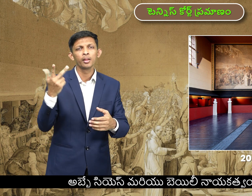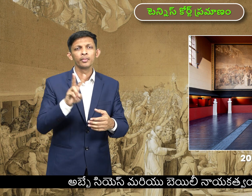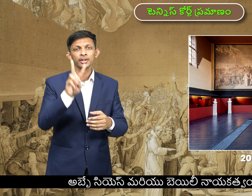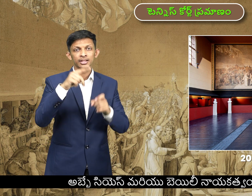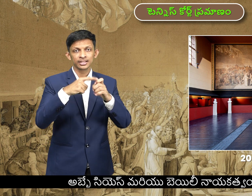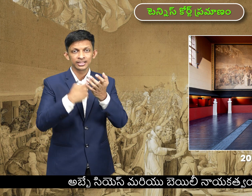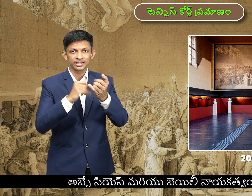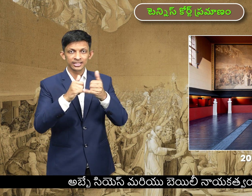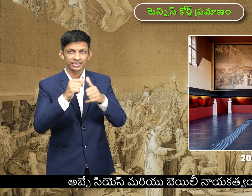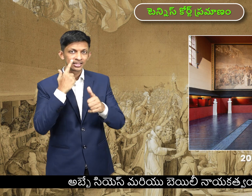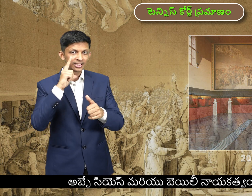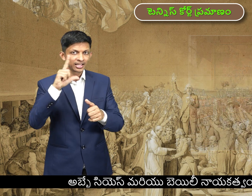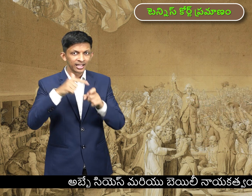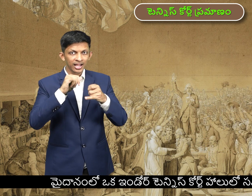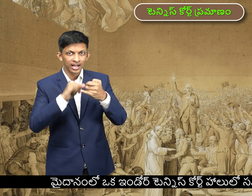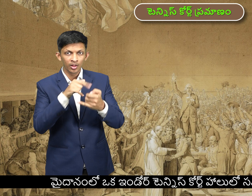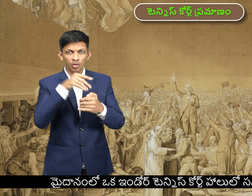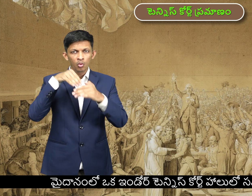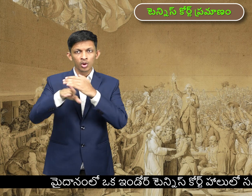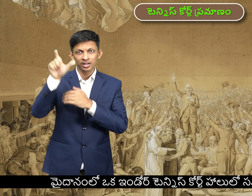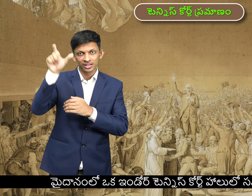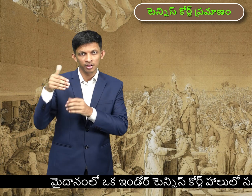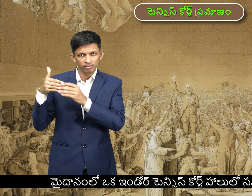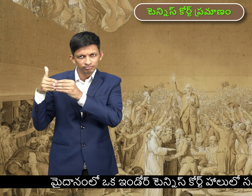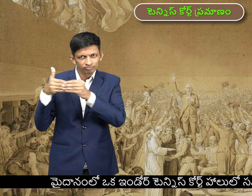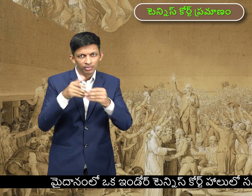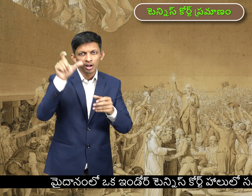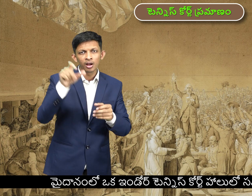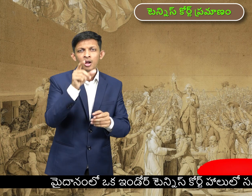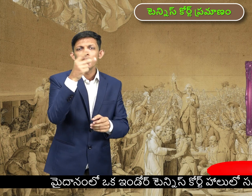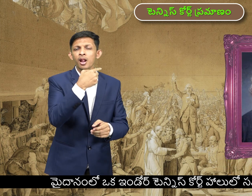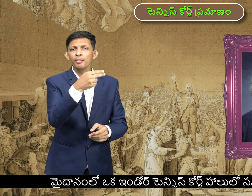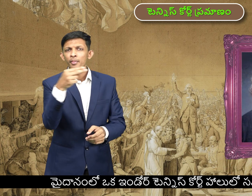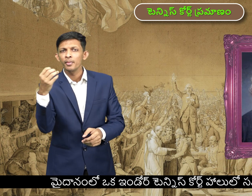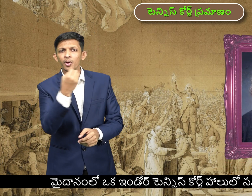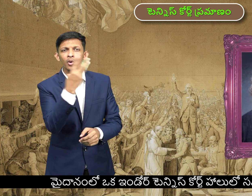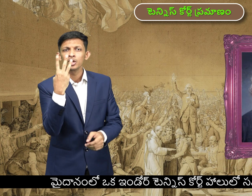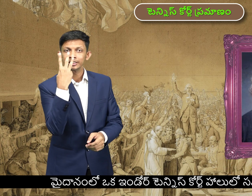నాయకత్వంలో వెర్సల్లెస్ మైదానంలో ఒక ఇండోర్ టెన్నిస్ కోర్టు హాలులో సమావేశమయ్యారు.